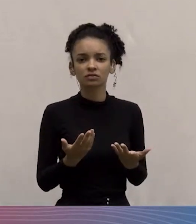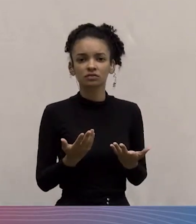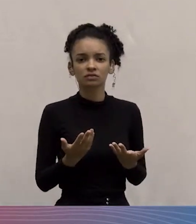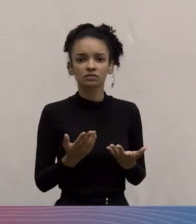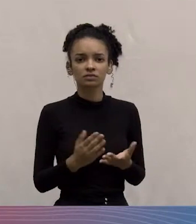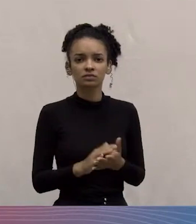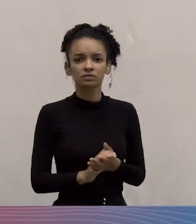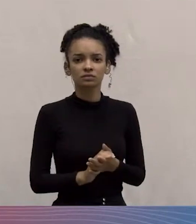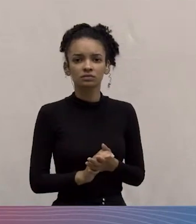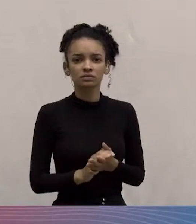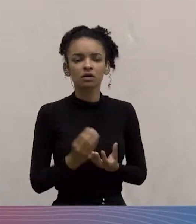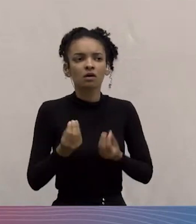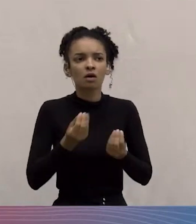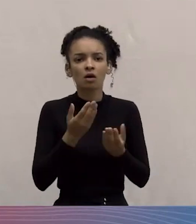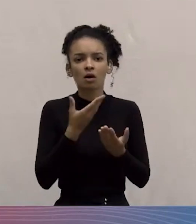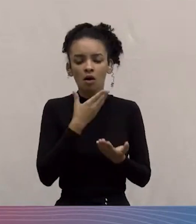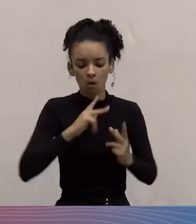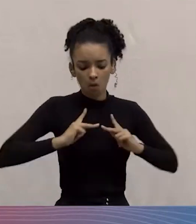Por onde o homem caiu?